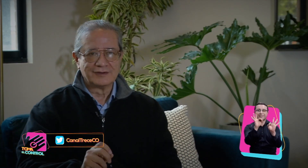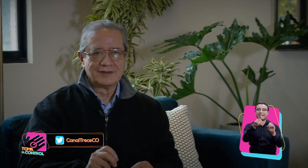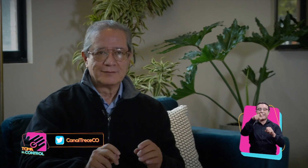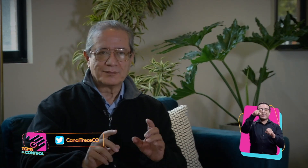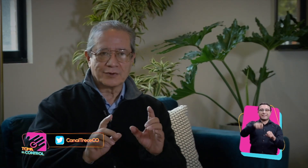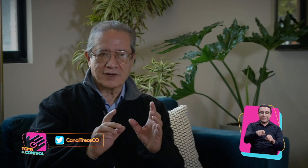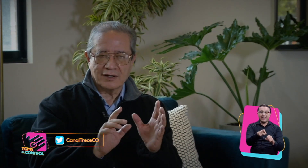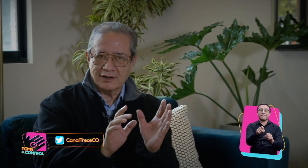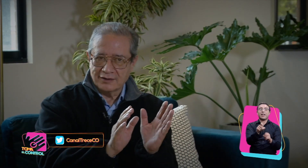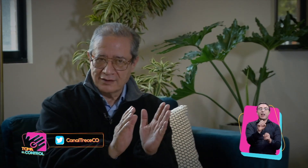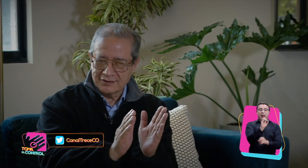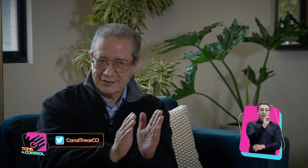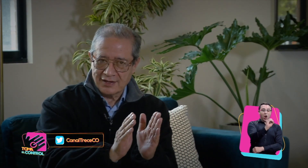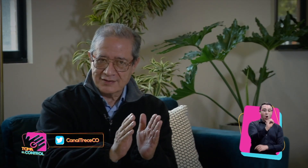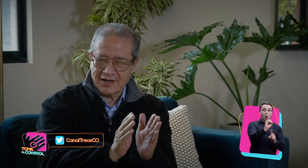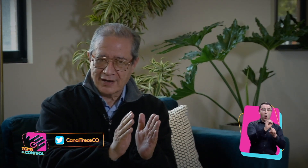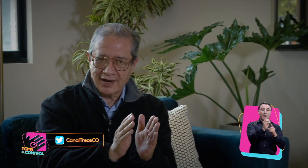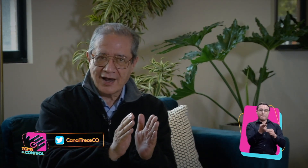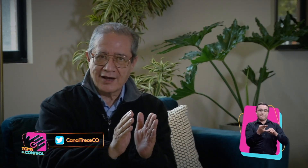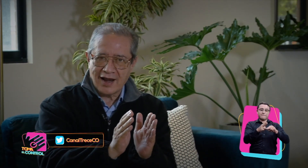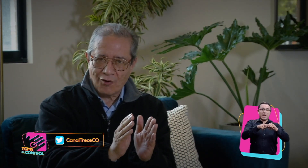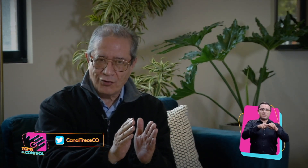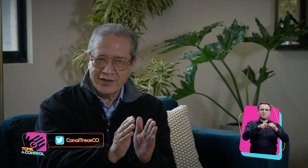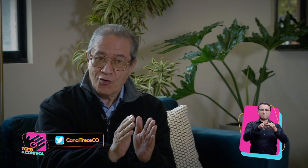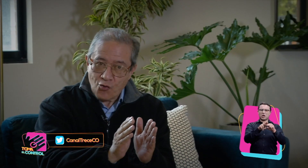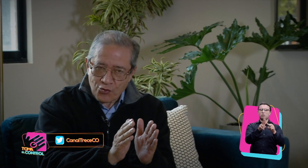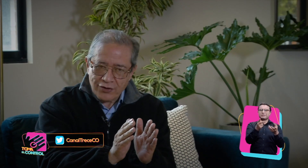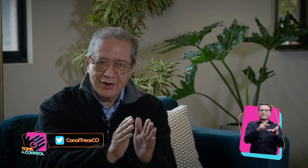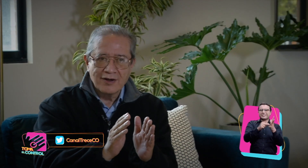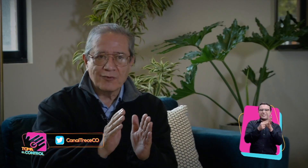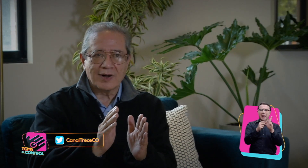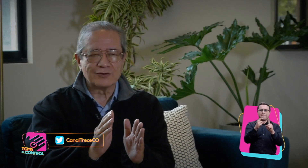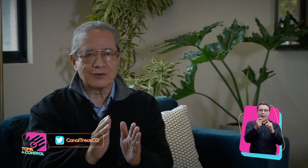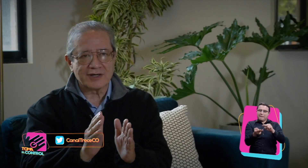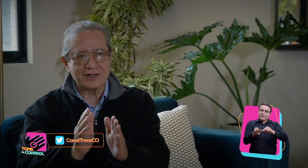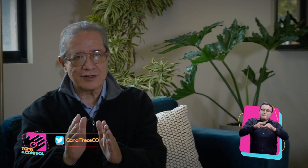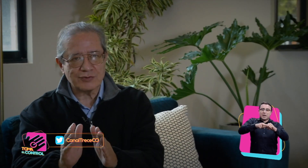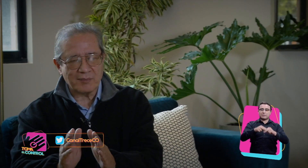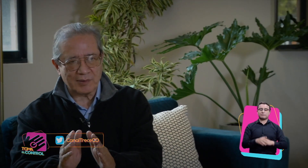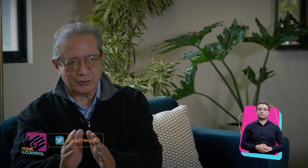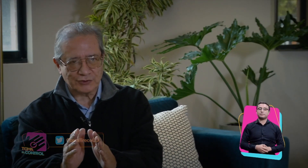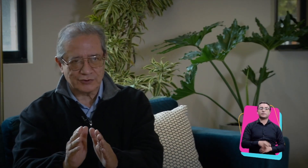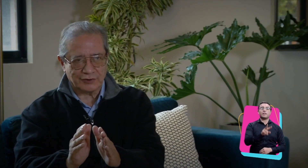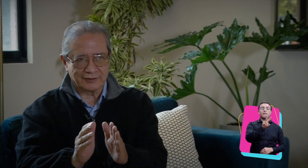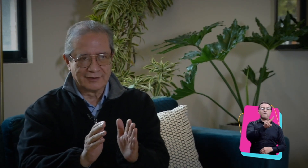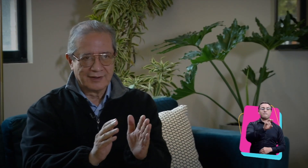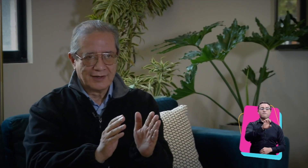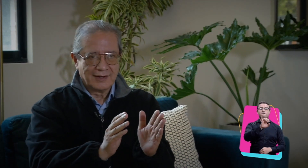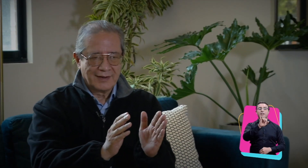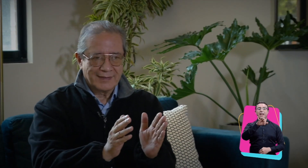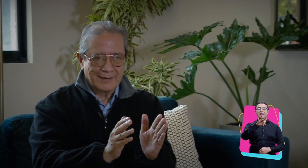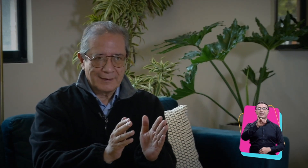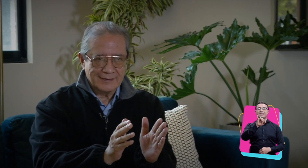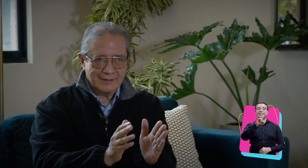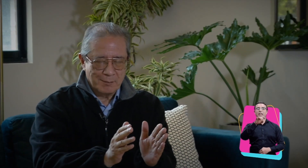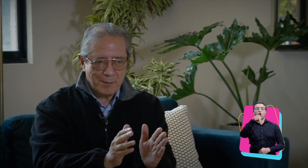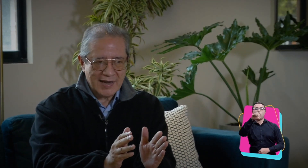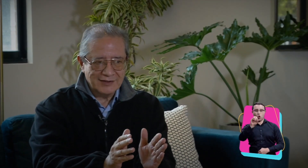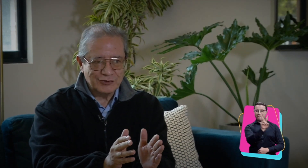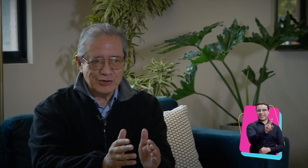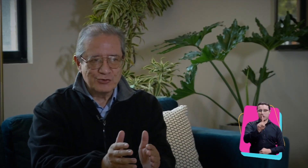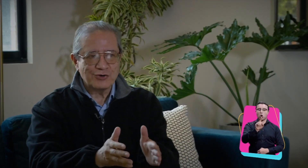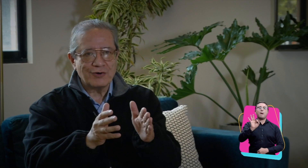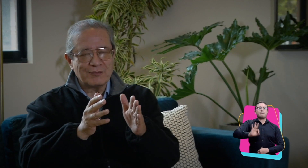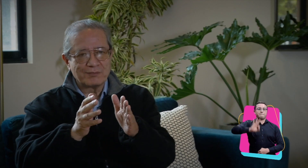marzo, porque se agrega la O de un cuando lo que sigue es una preposición.